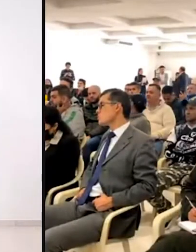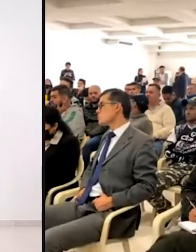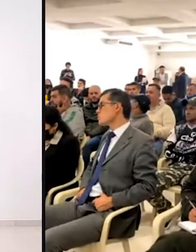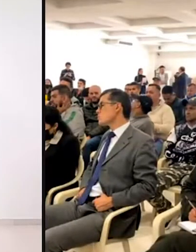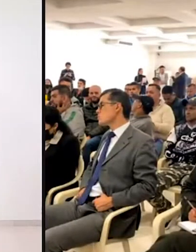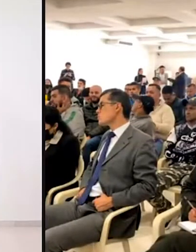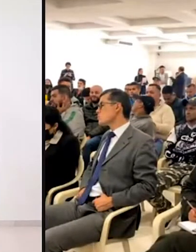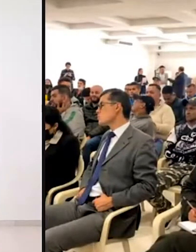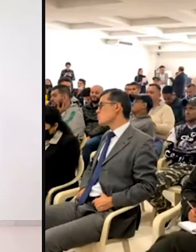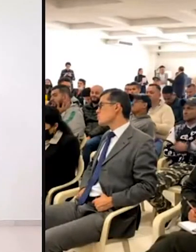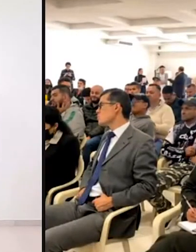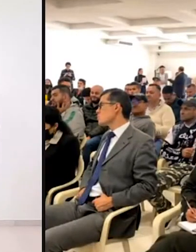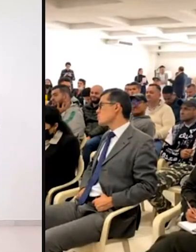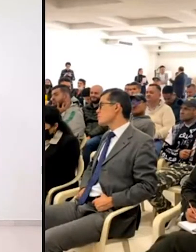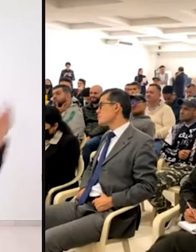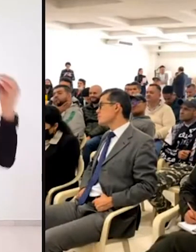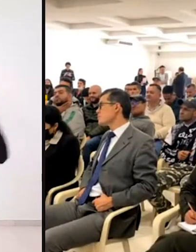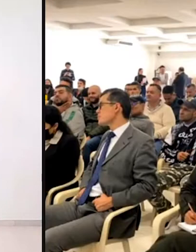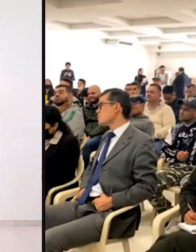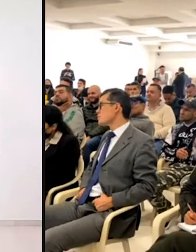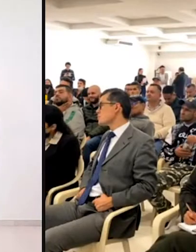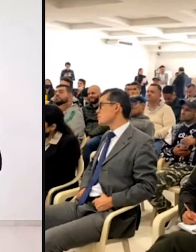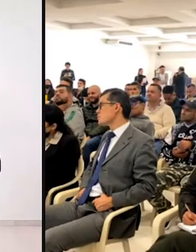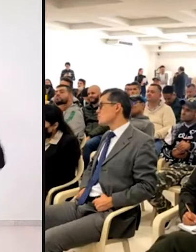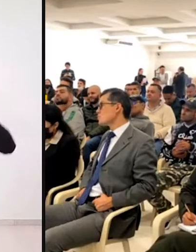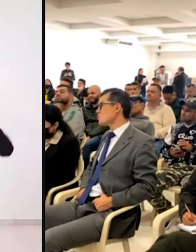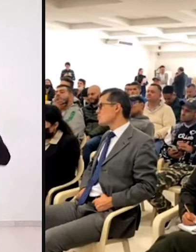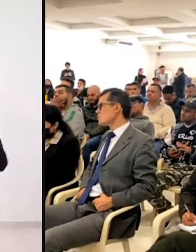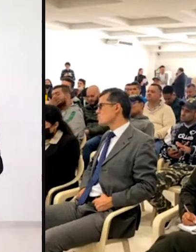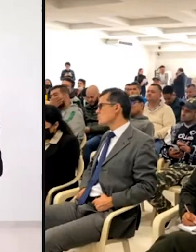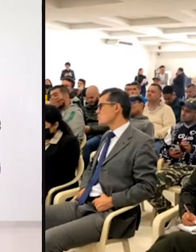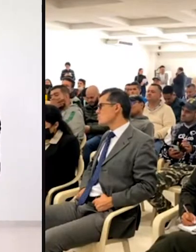en particular